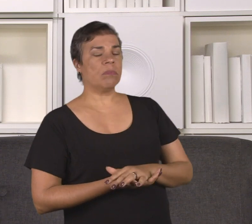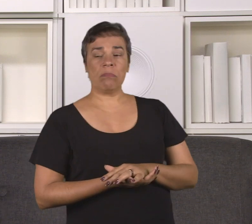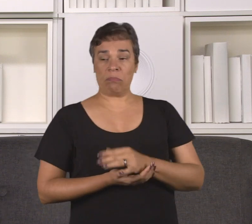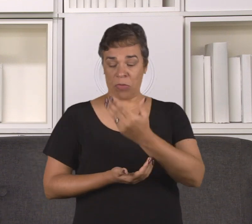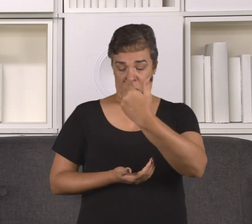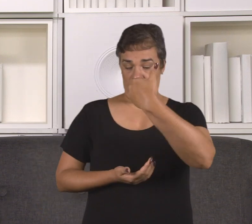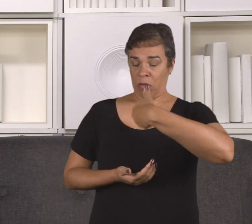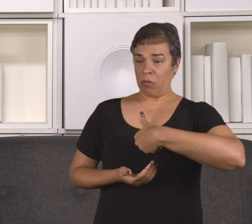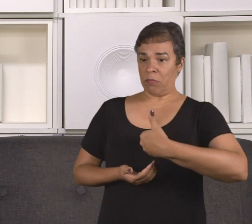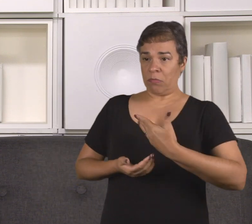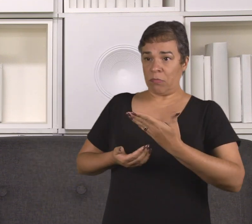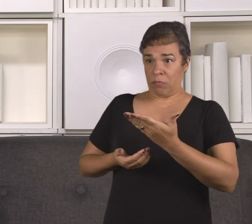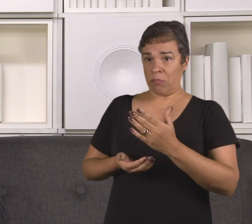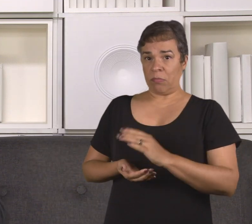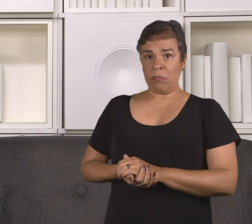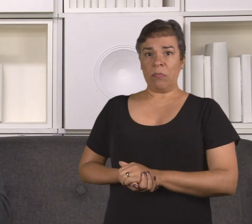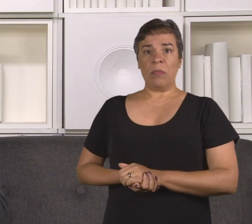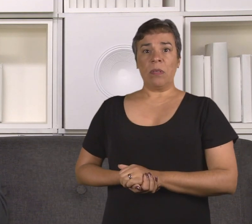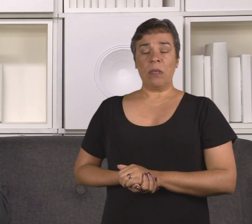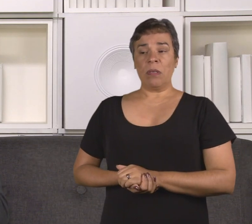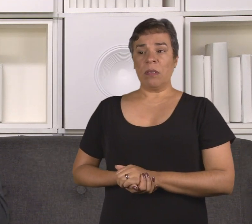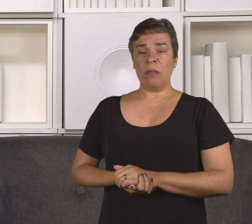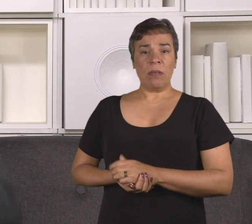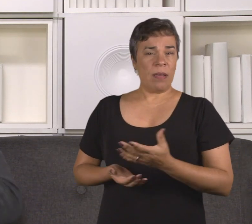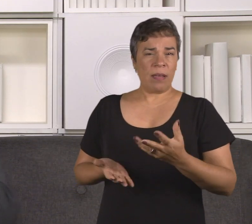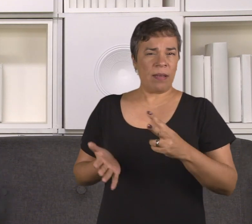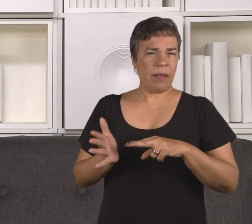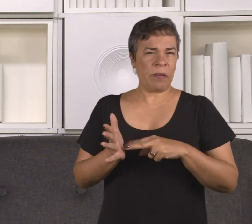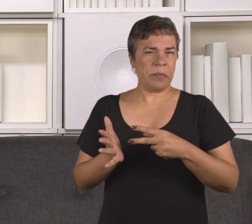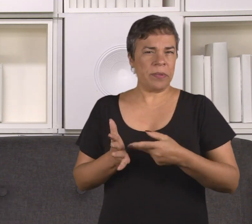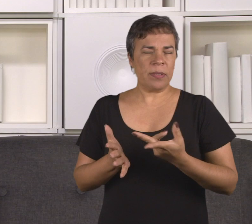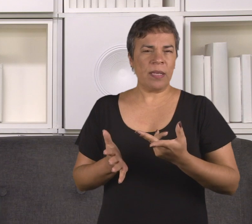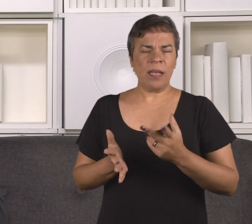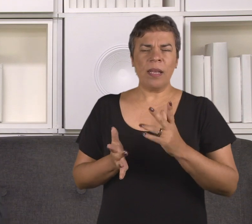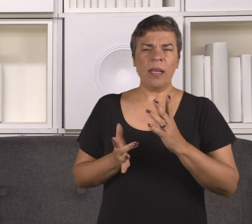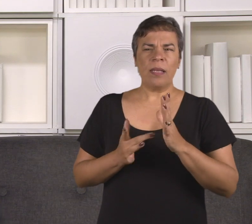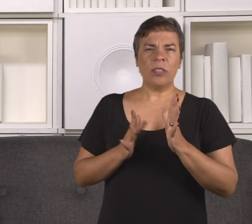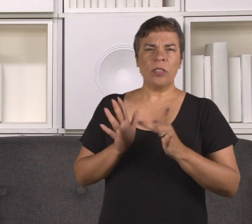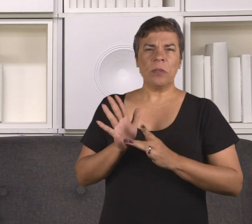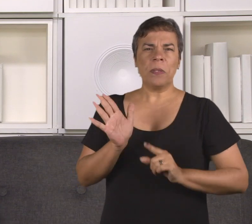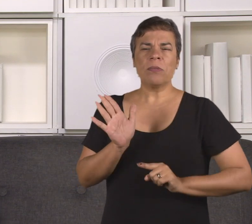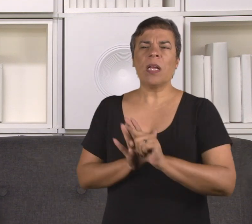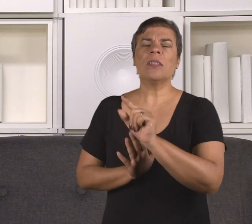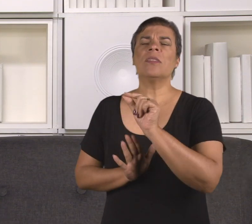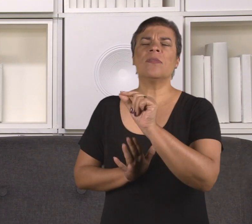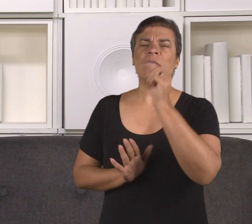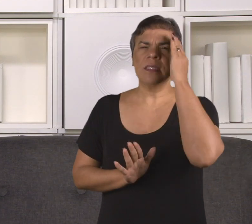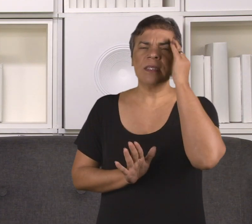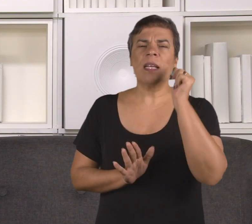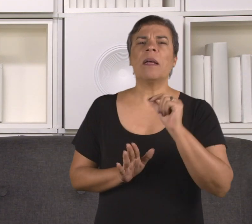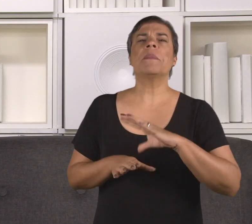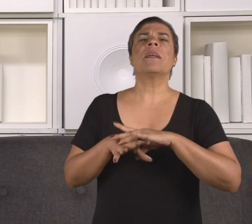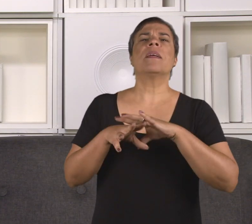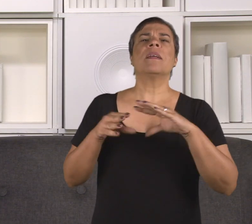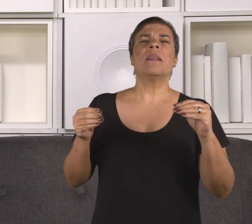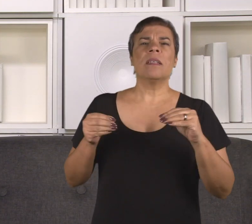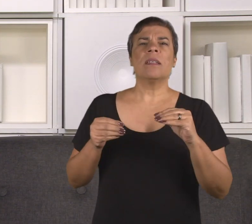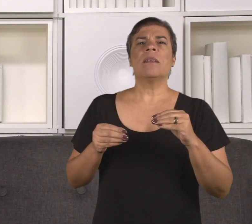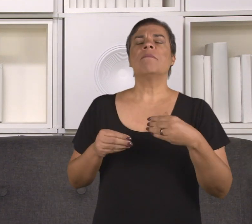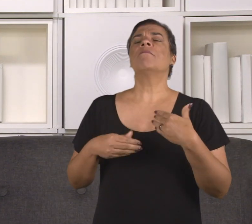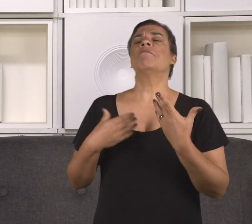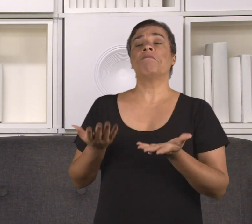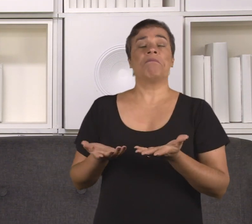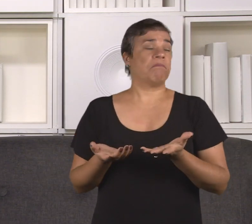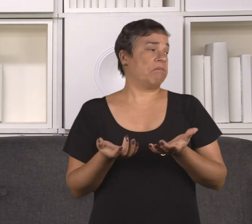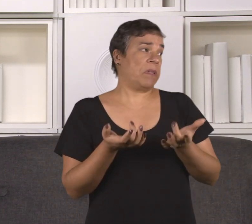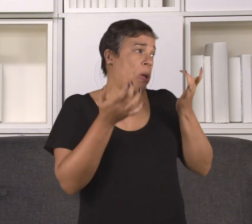eu. É como se Jesus dissesse: você sabe quem foi o cara que te curou? Você sabe quem esteve diante de você? Ele falou assim: não,